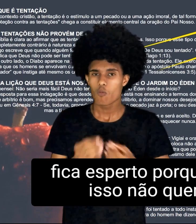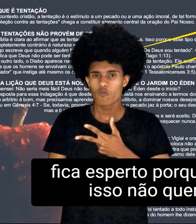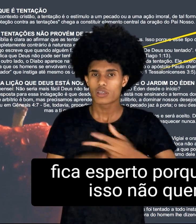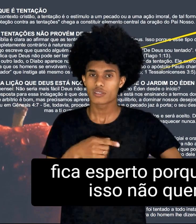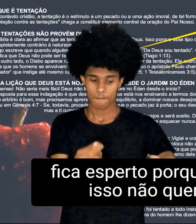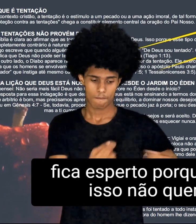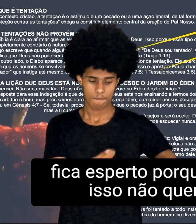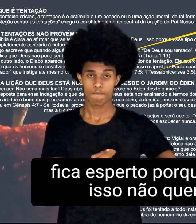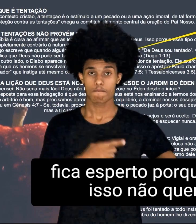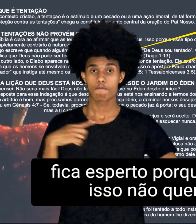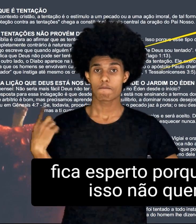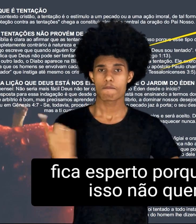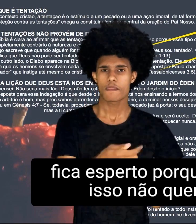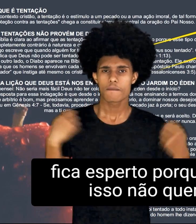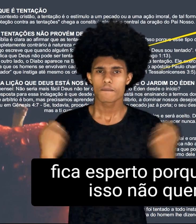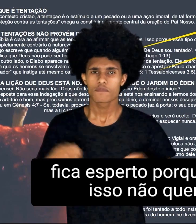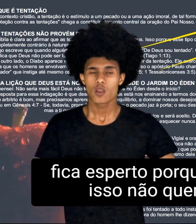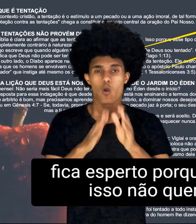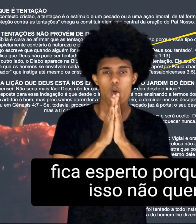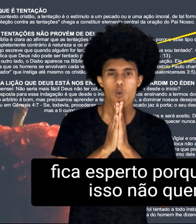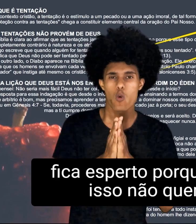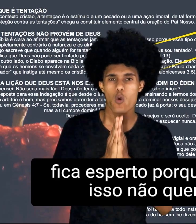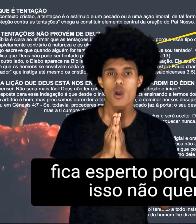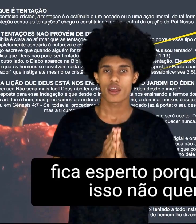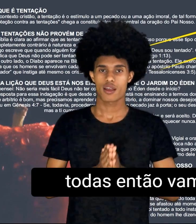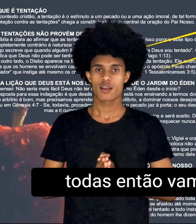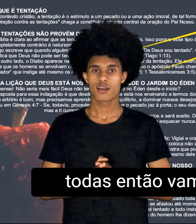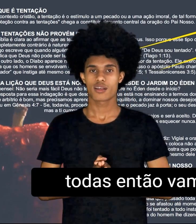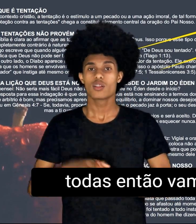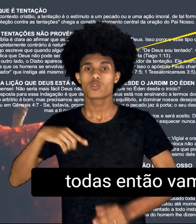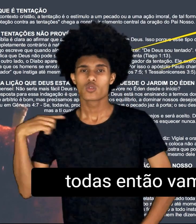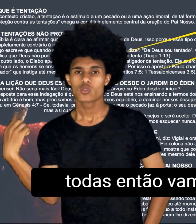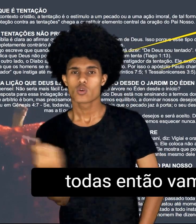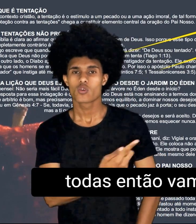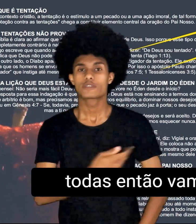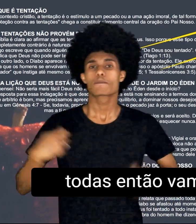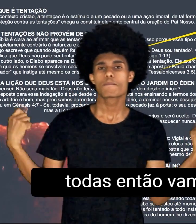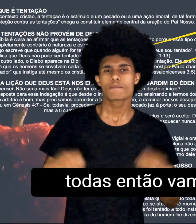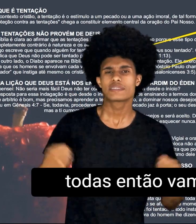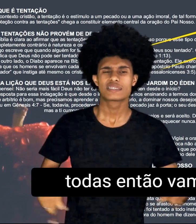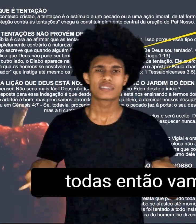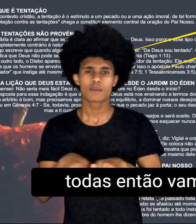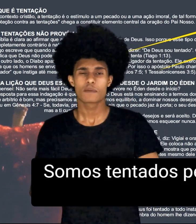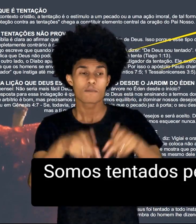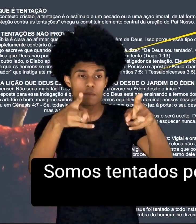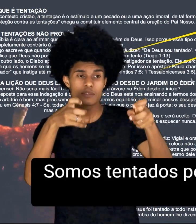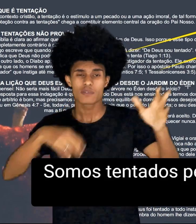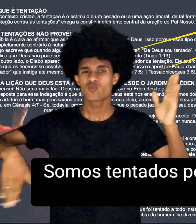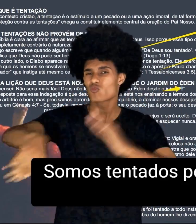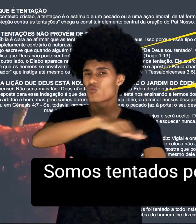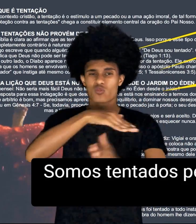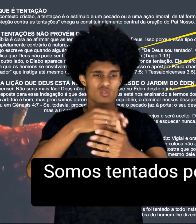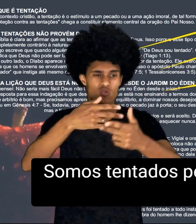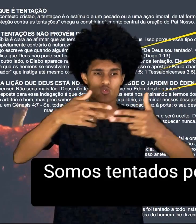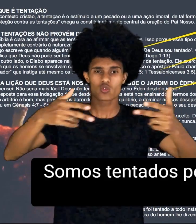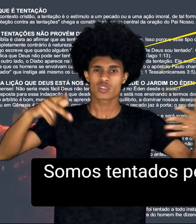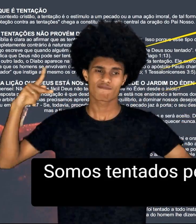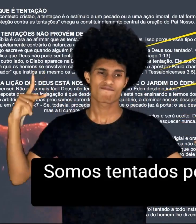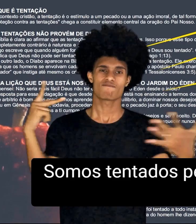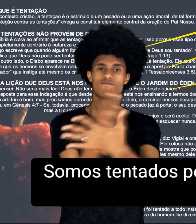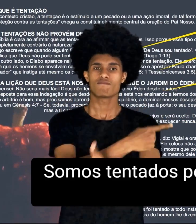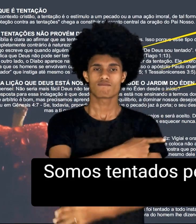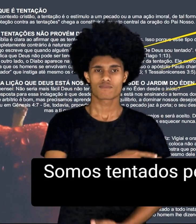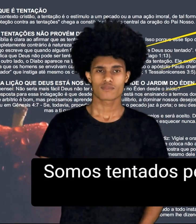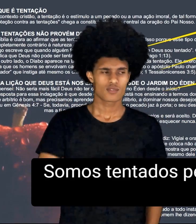etc., fique esperto, porque você venceu uma batalha. Isso não quer dizer que você venceu todos. Então vamos ficar vigilantes, amém? Somos tentados pelos